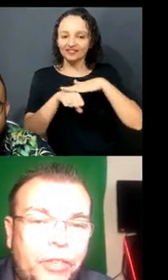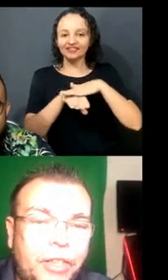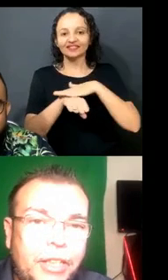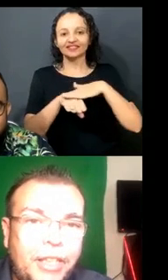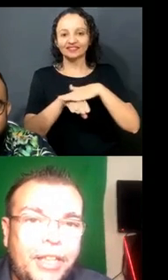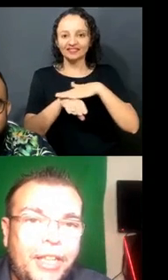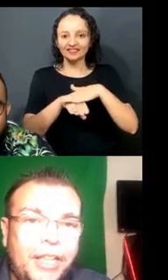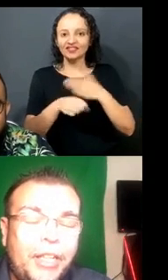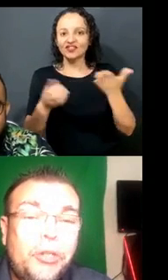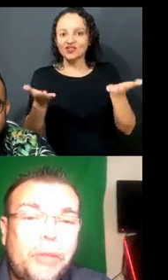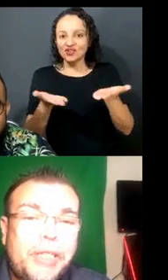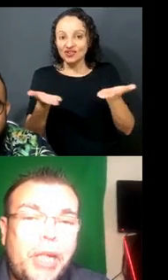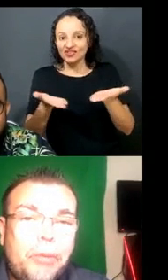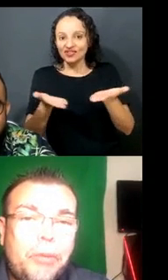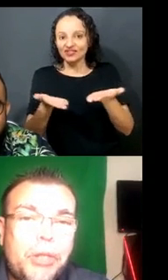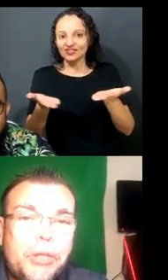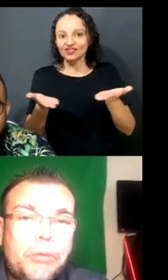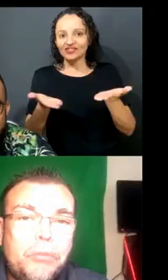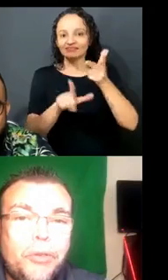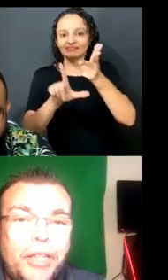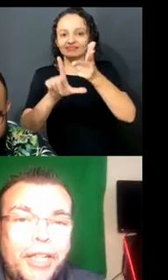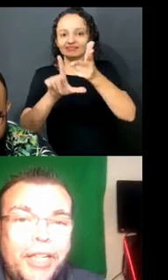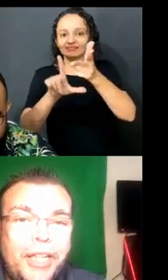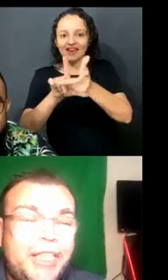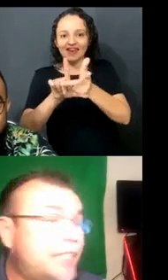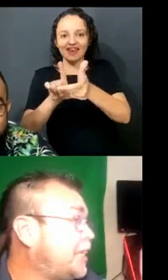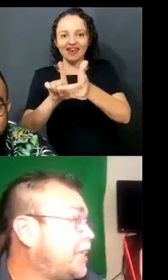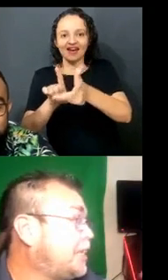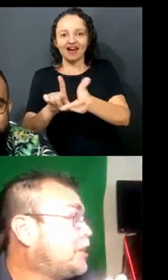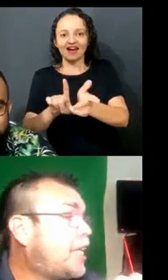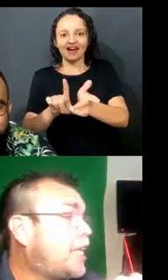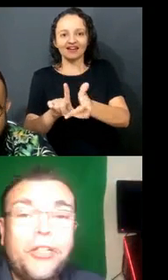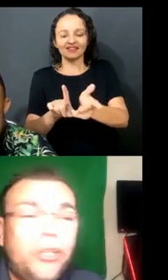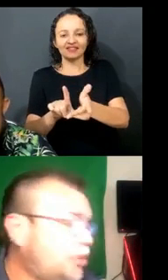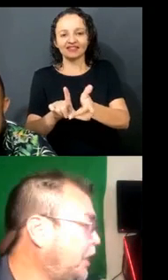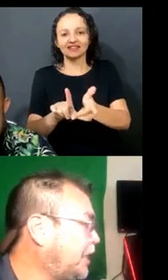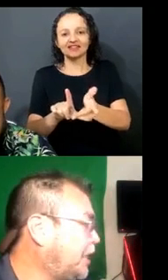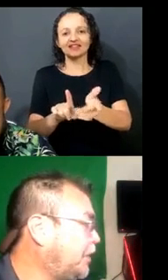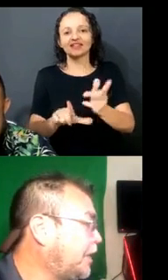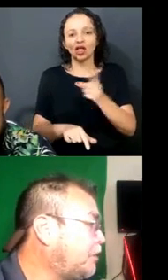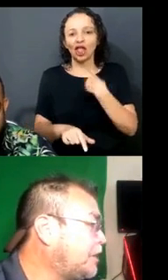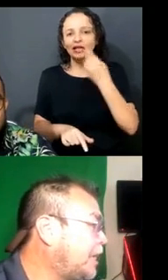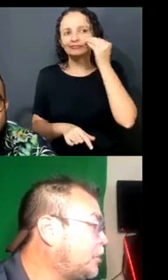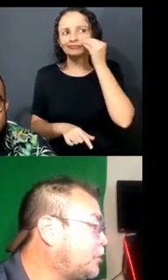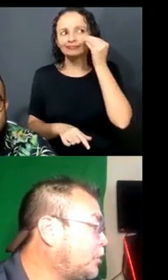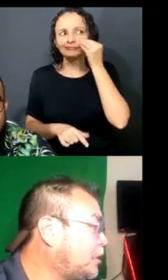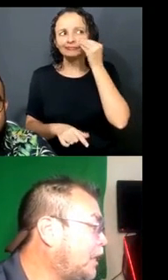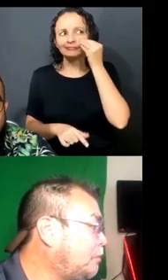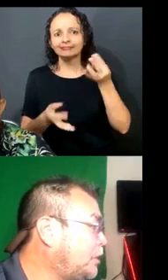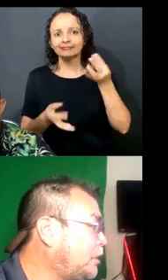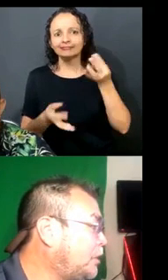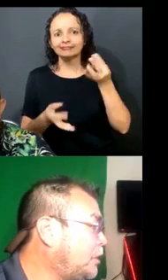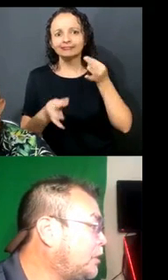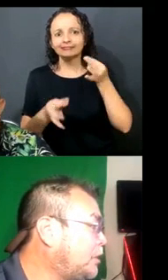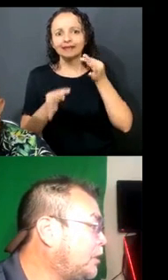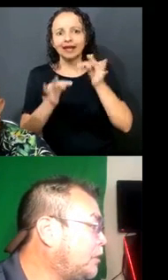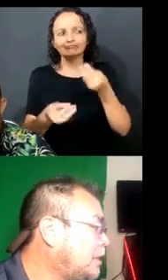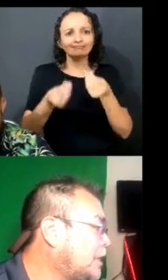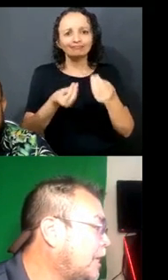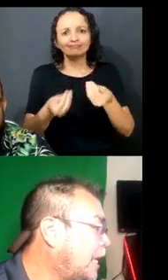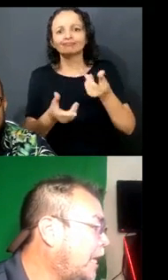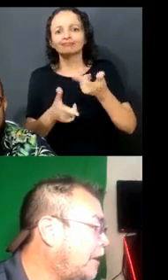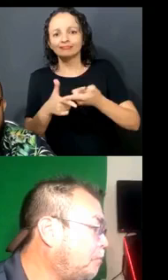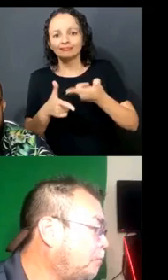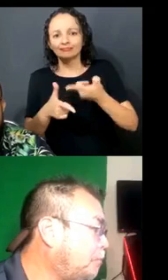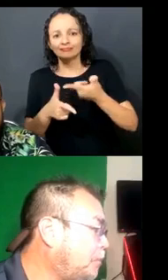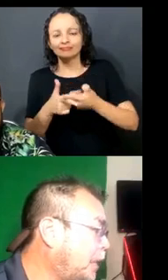live tão especial para esse momento. E a gente Sim. tentando usar a tecnologia aqui. O que acontece? Eu estou transmitindo também